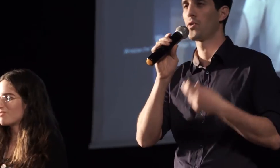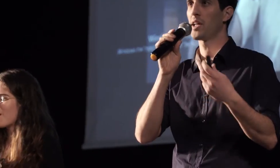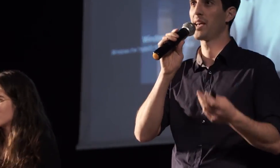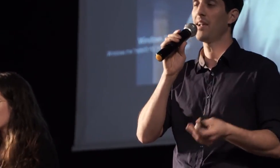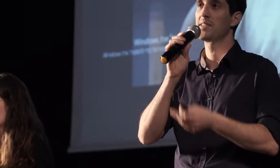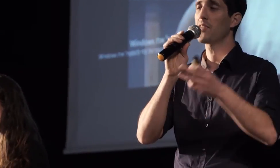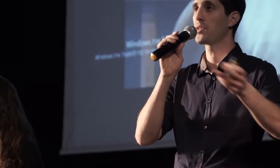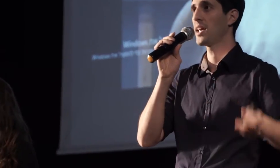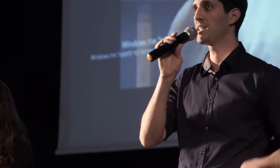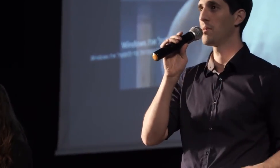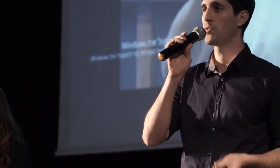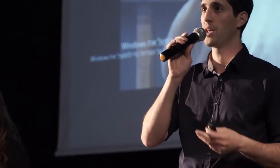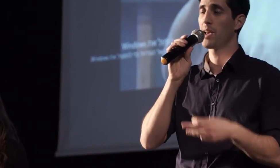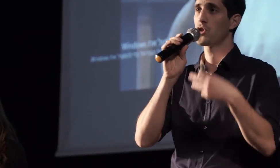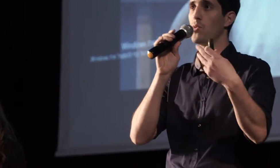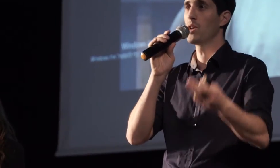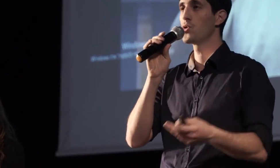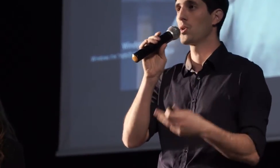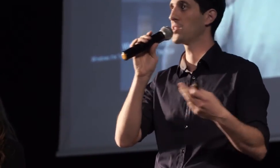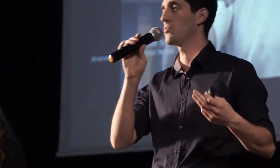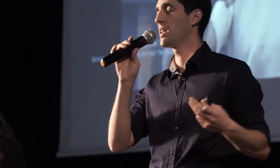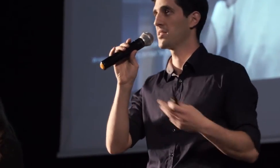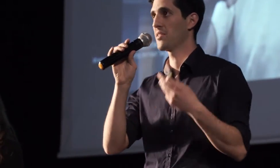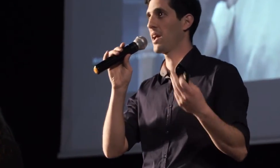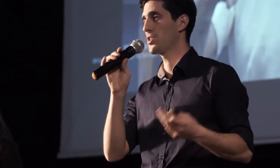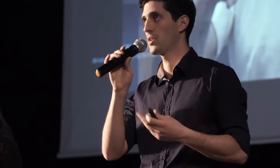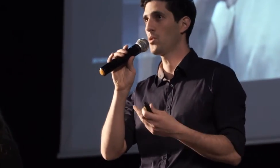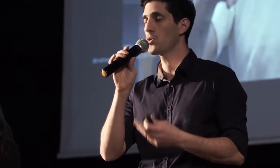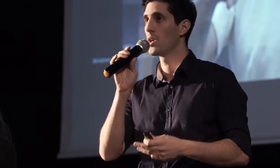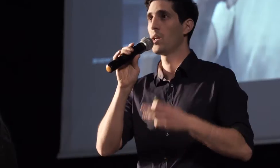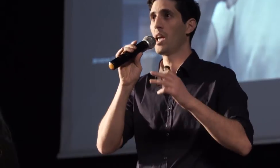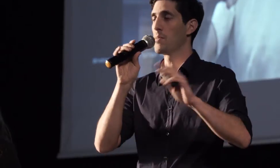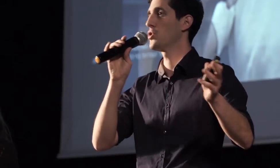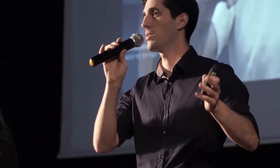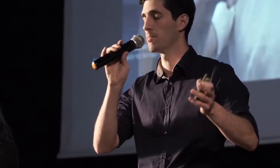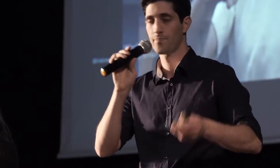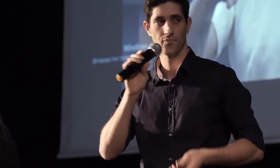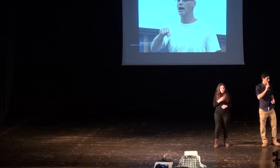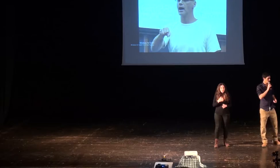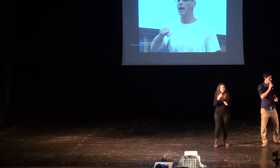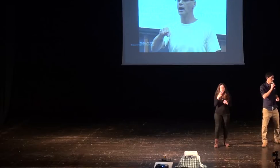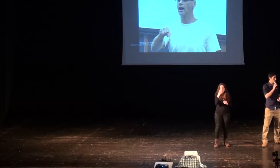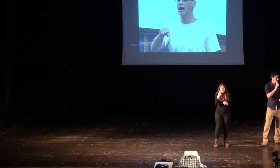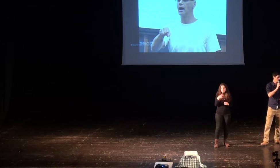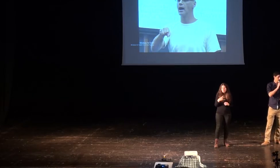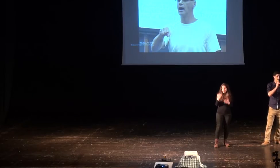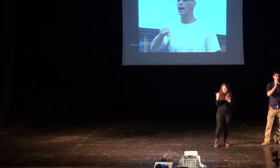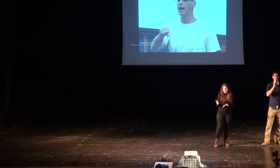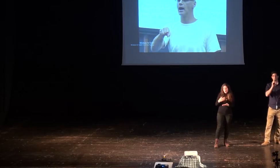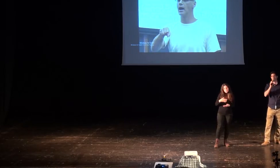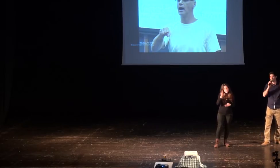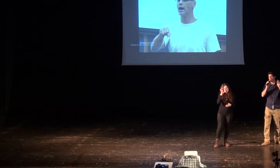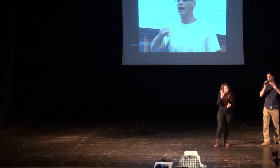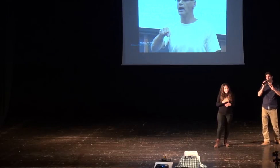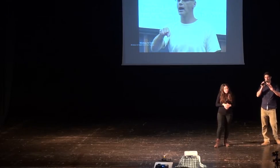לו לפתוח את הקהל, וזה כבר עושה חצי מהעבודה. ברגע שהם רואים שהוא לא איזה טבעוני רזה וחלש וכחוש, הם מקשיבים. אוקיי?